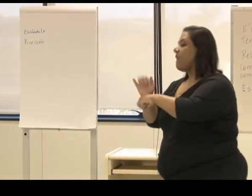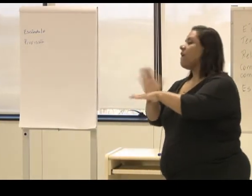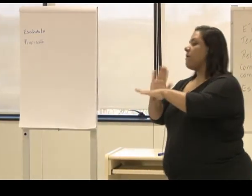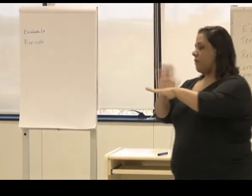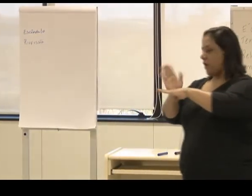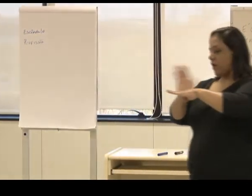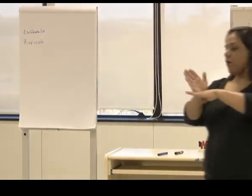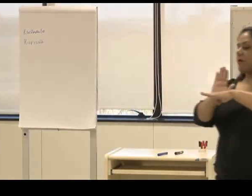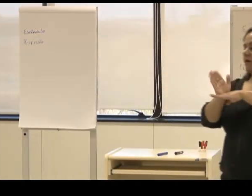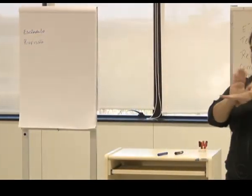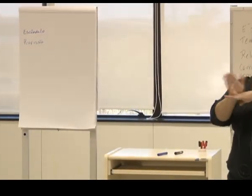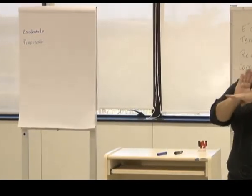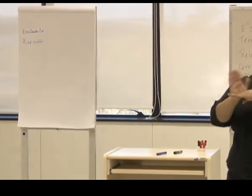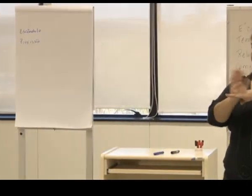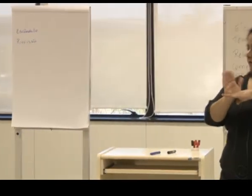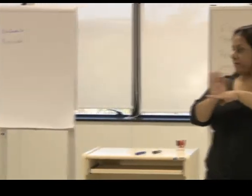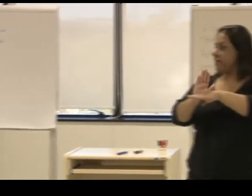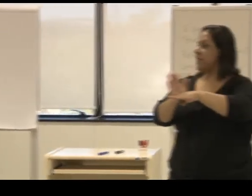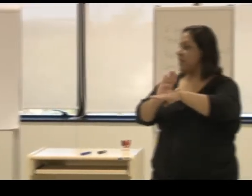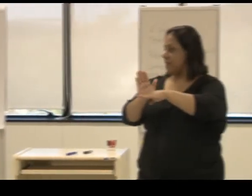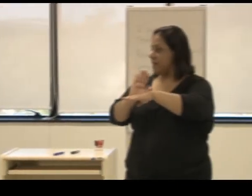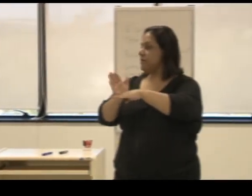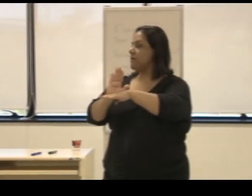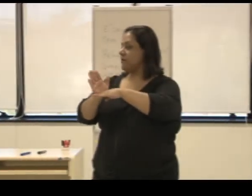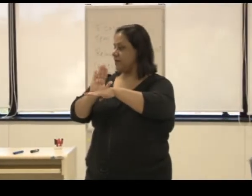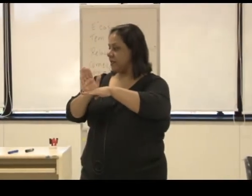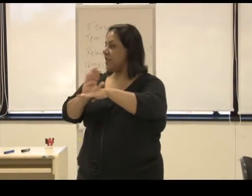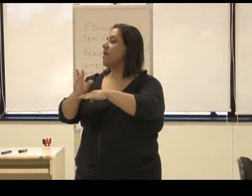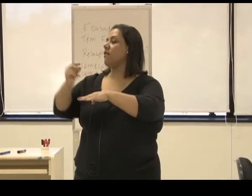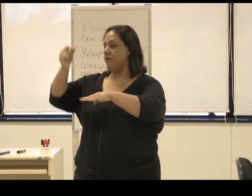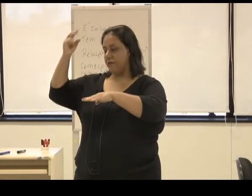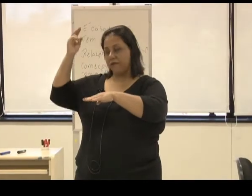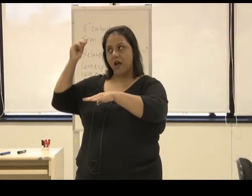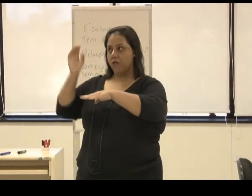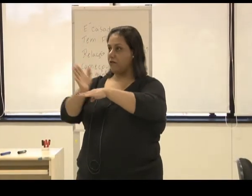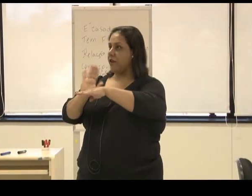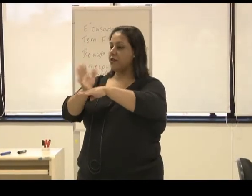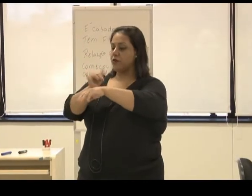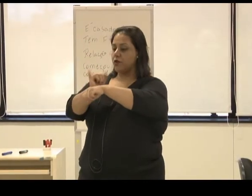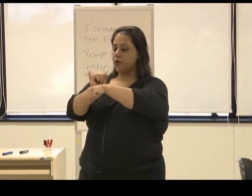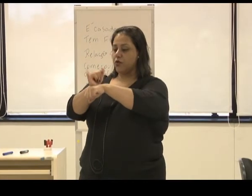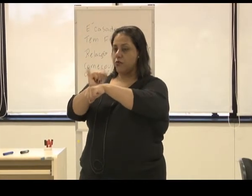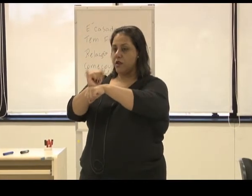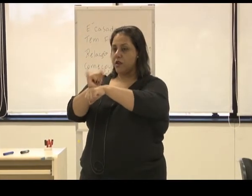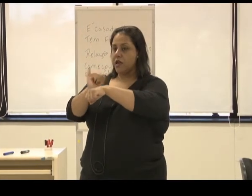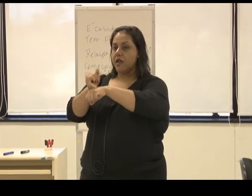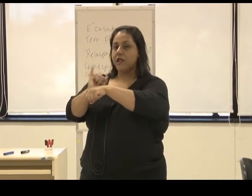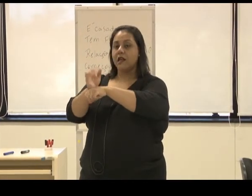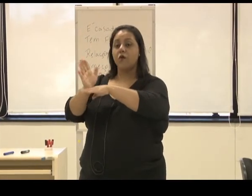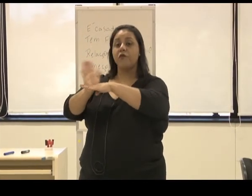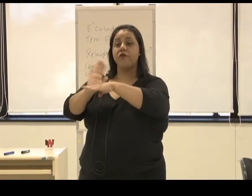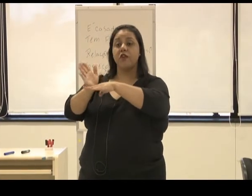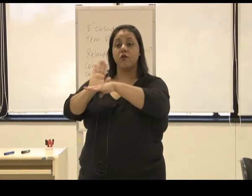Ela fez um filme. Antigamente, eu não sei se eu fiz antigamente, eu pensei em fazer. Não, fez no YouTube. Então,